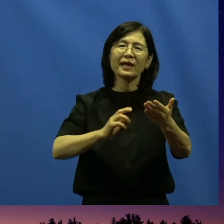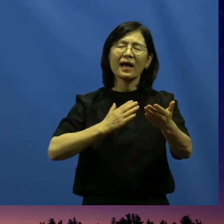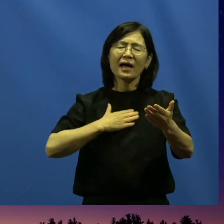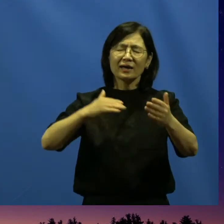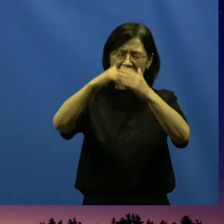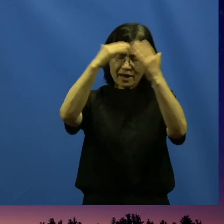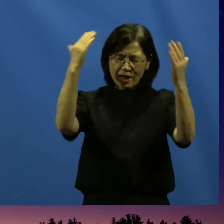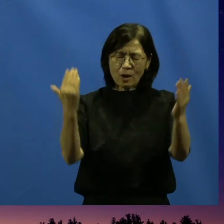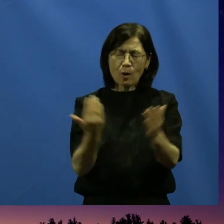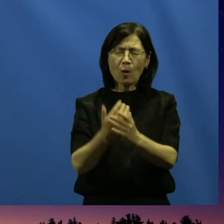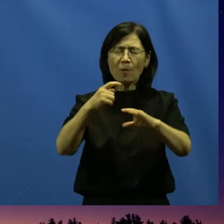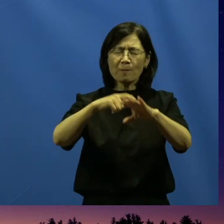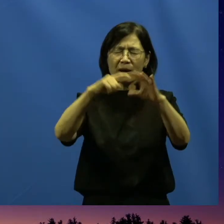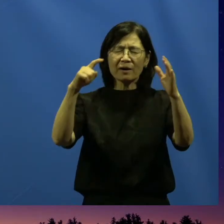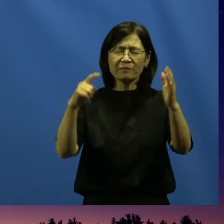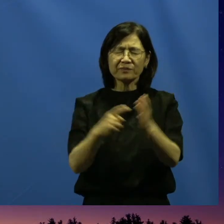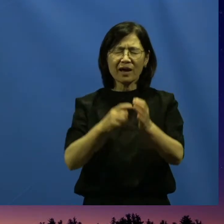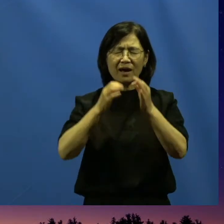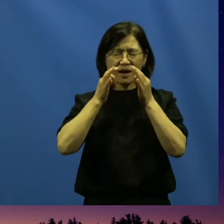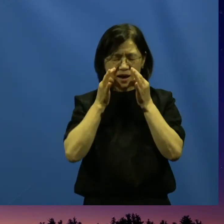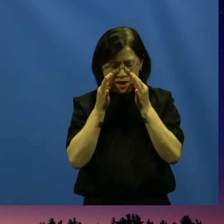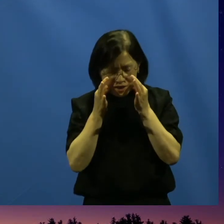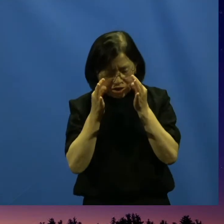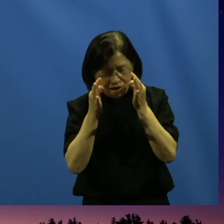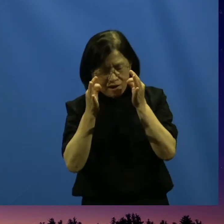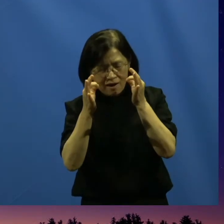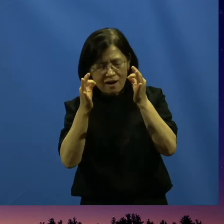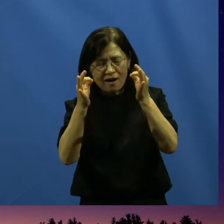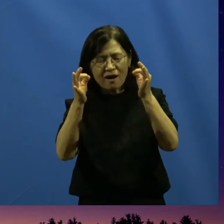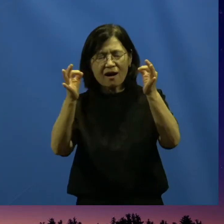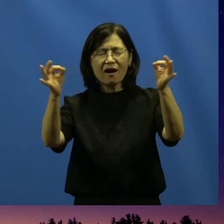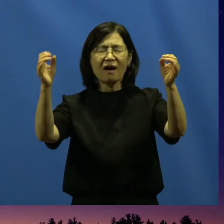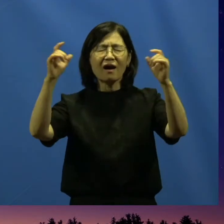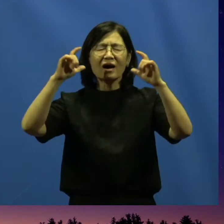찬양합니다 내 온 만나요.